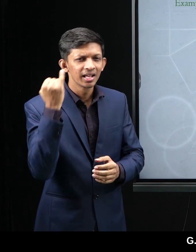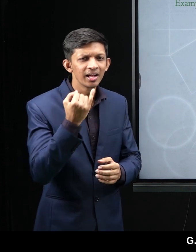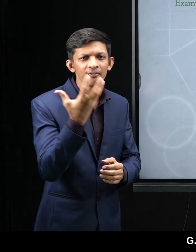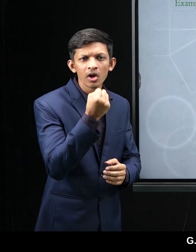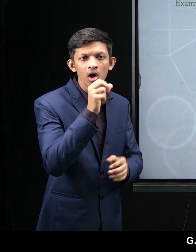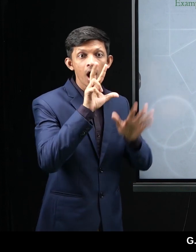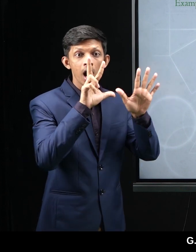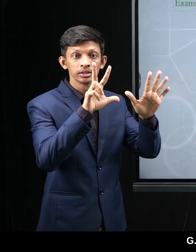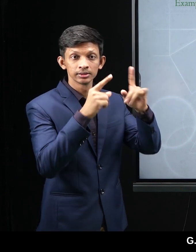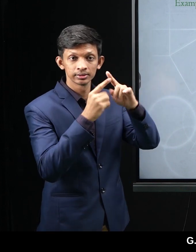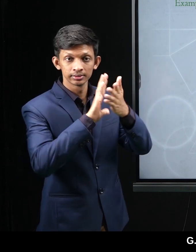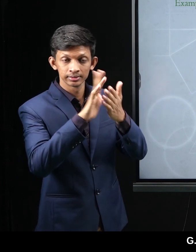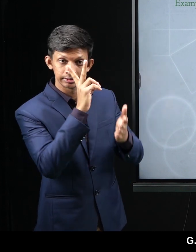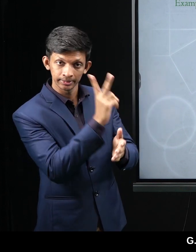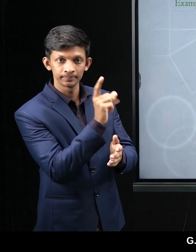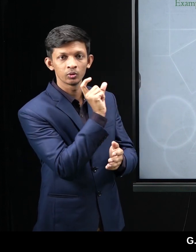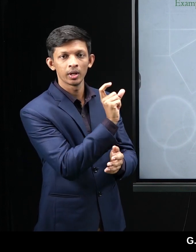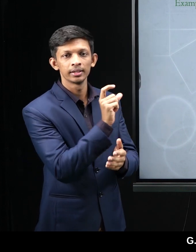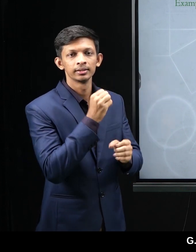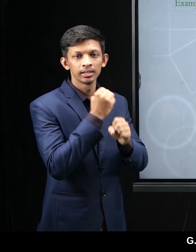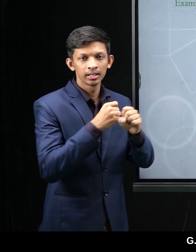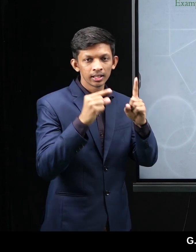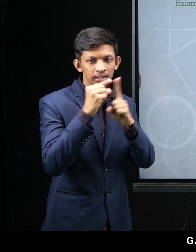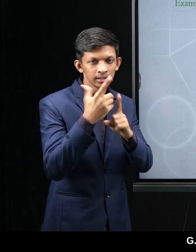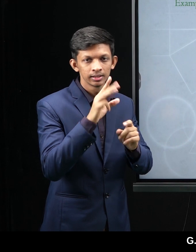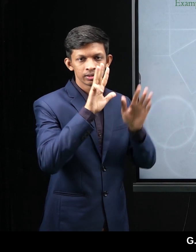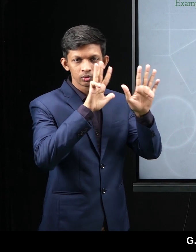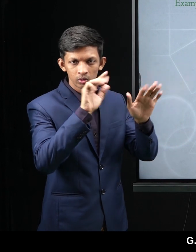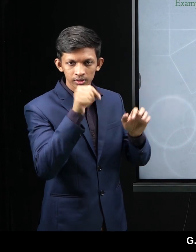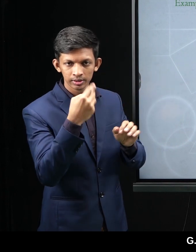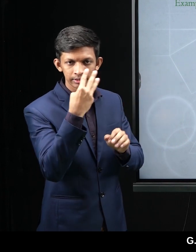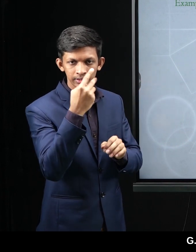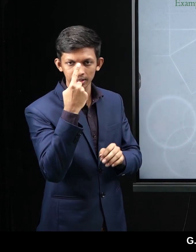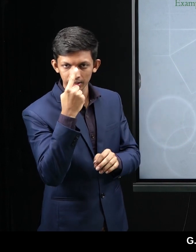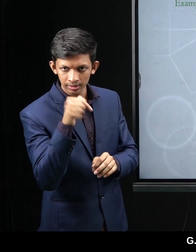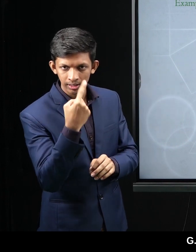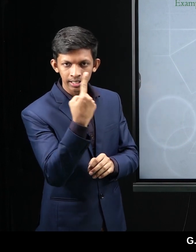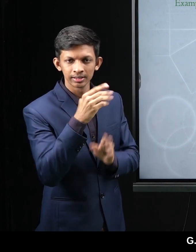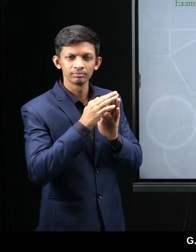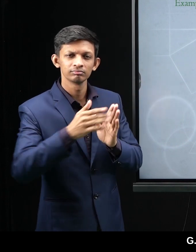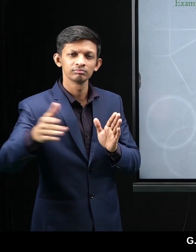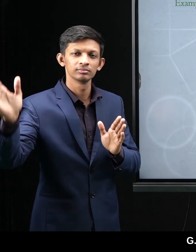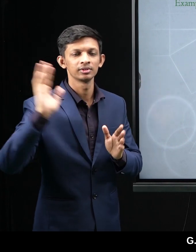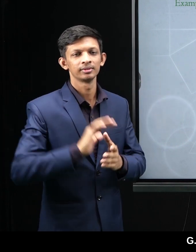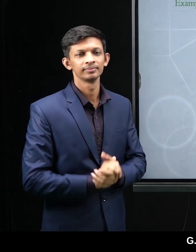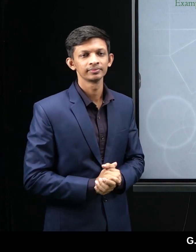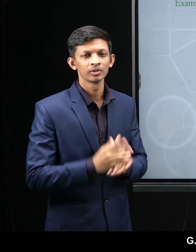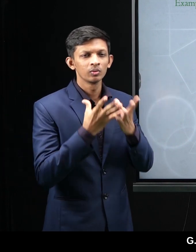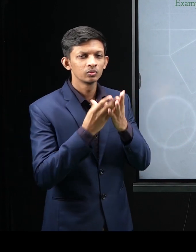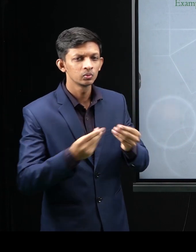జీపీ యొక్క 8వ పదాన్ని కనుగొనండి. 9, 3, 1 అండ్ సో ఆన్.